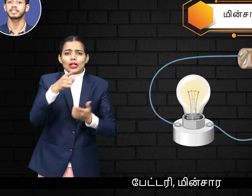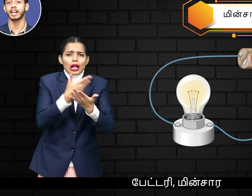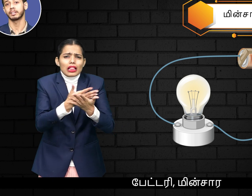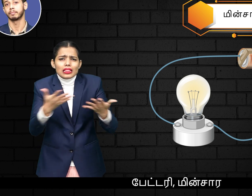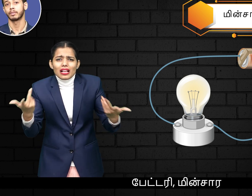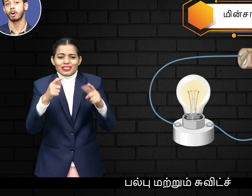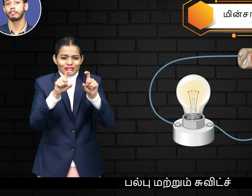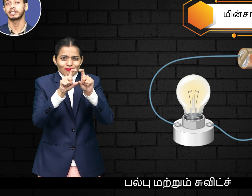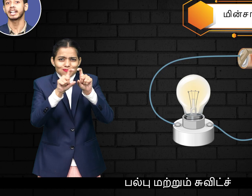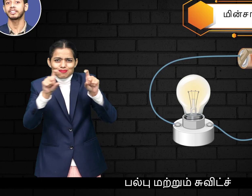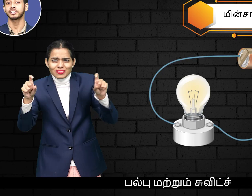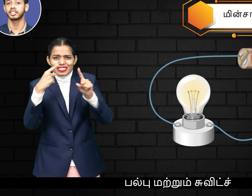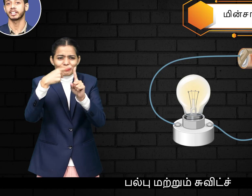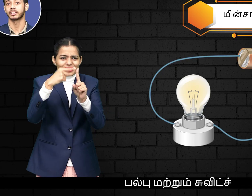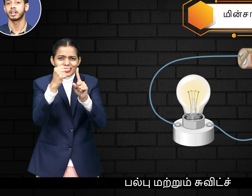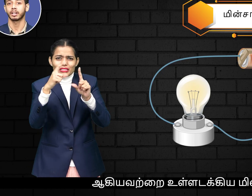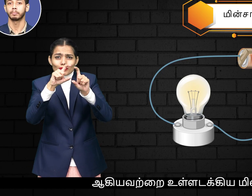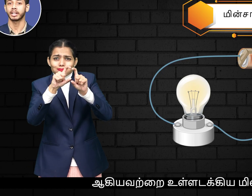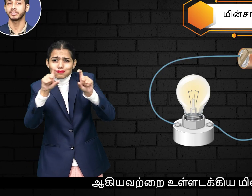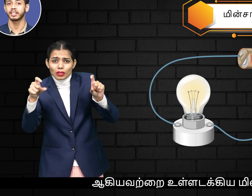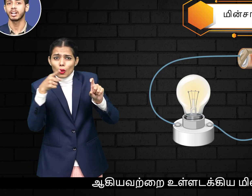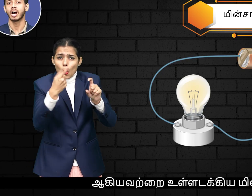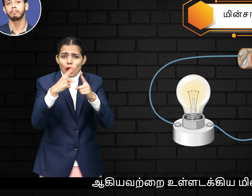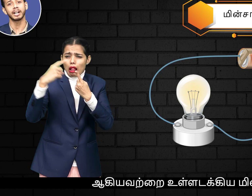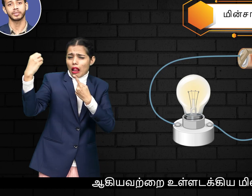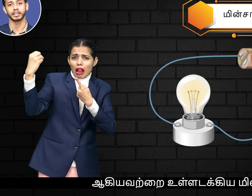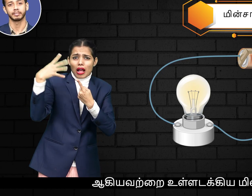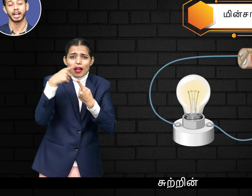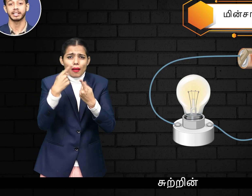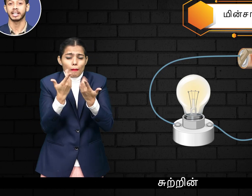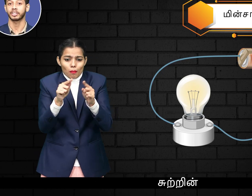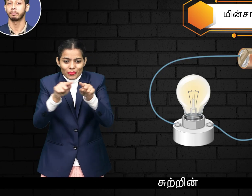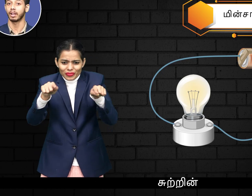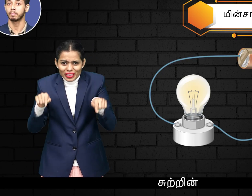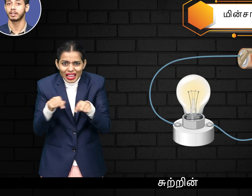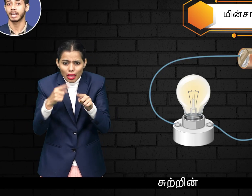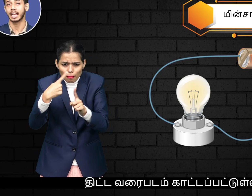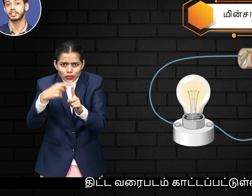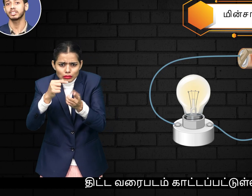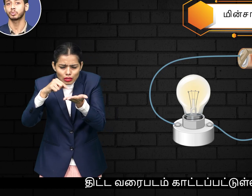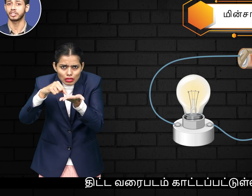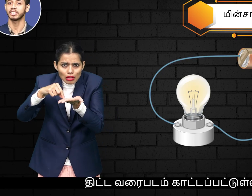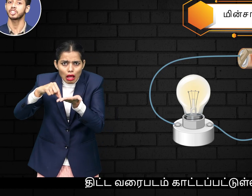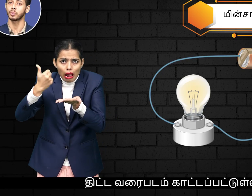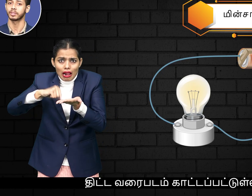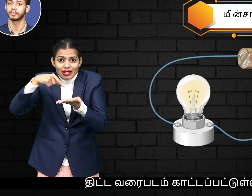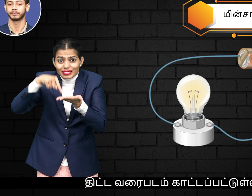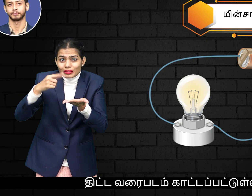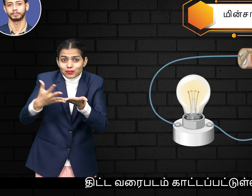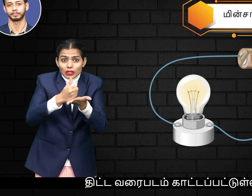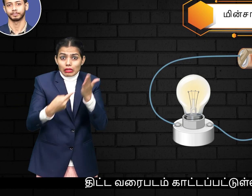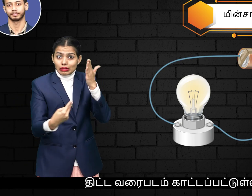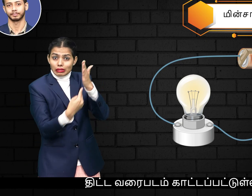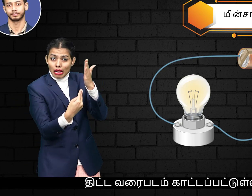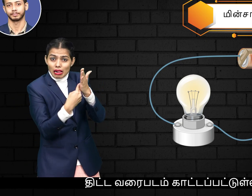மின்சார மின்குமிழி மற்றும் சுவிட்ச் ஆகியவற்றை உள்ளடக்கிய மின்சுற்றின் திட்ட வரைபடம்